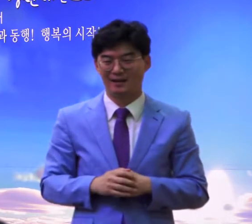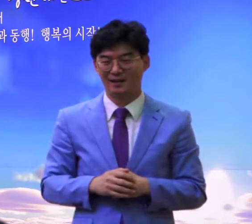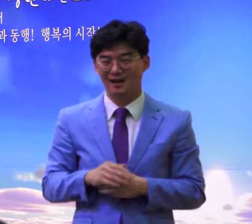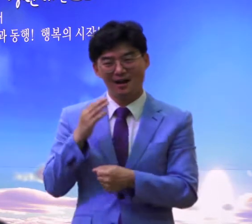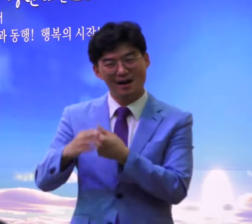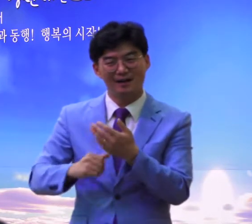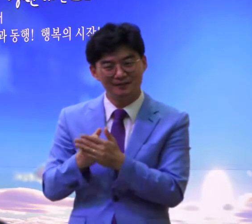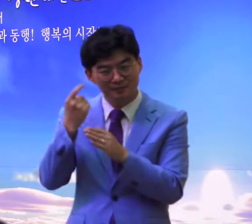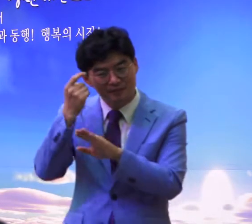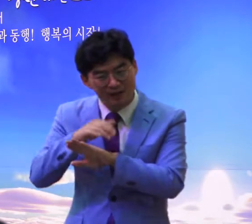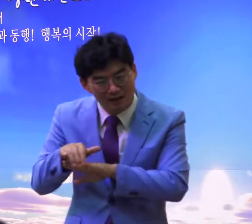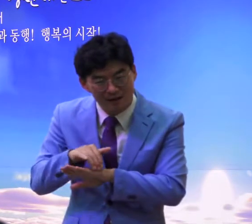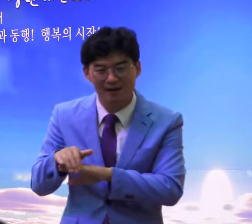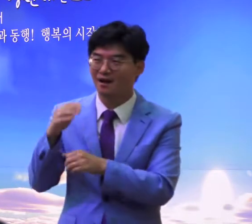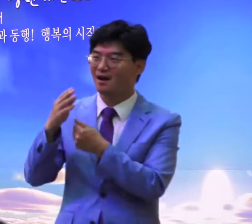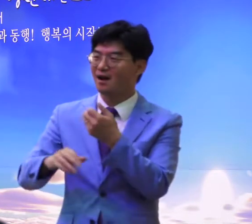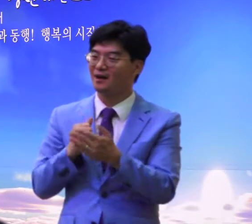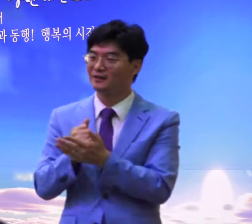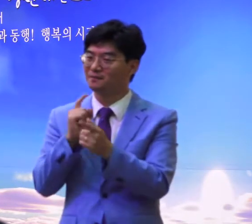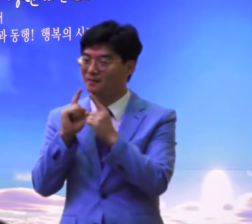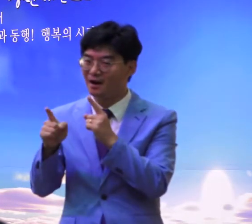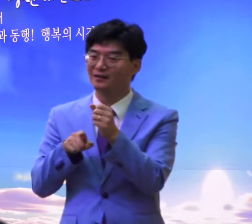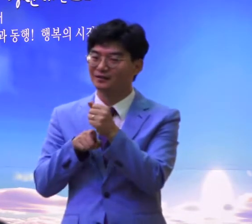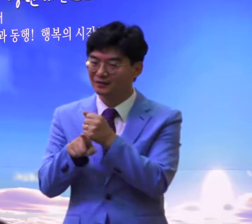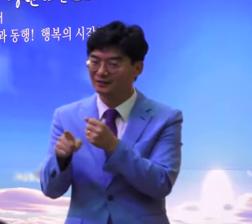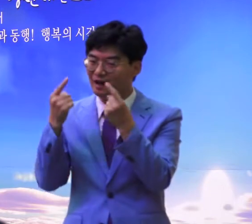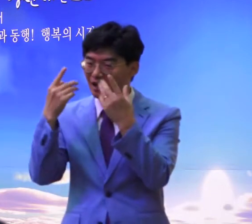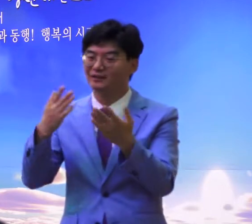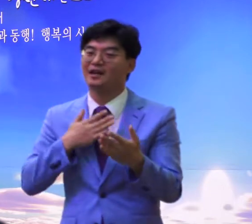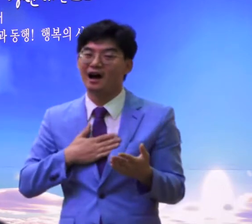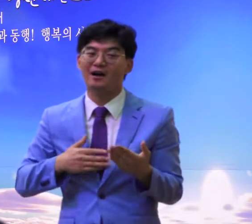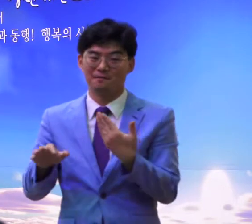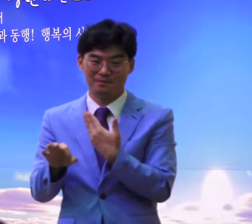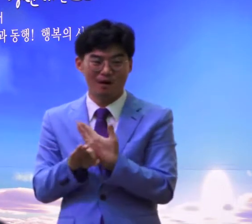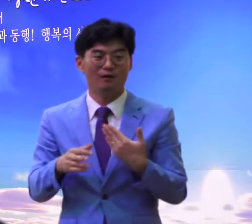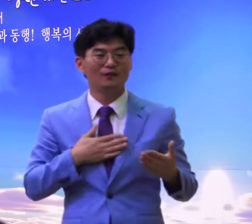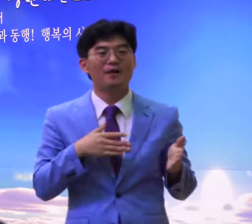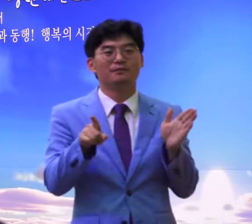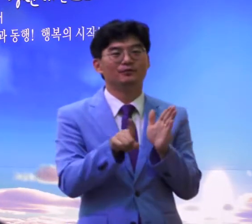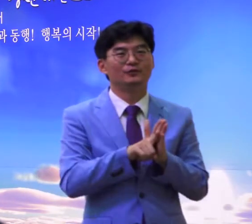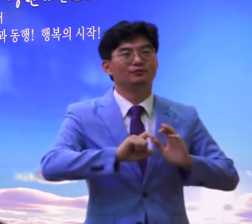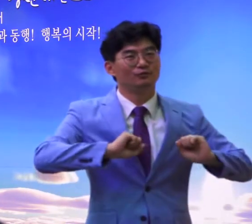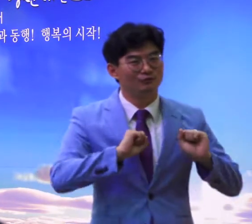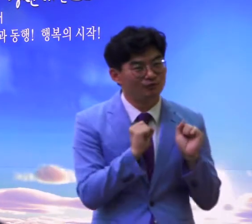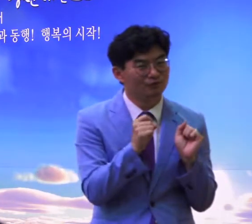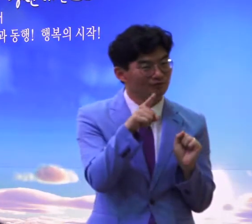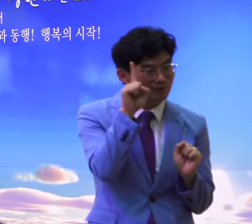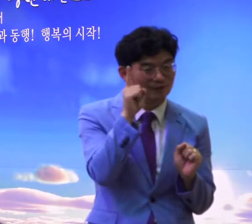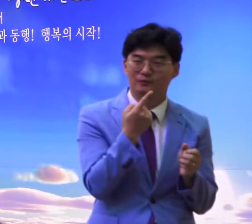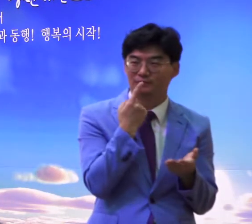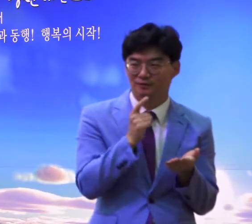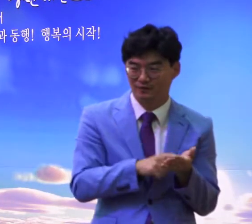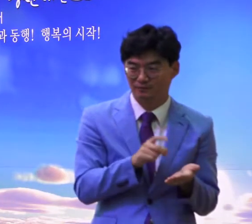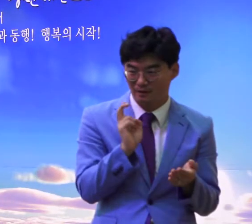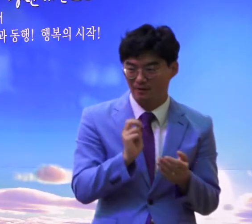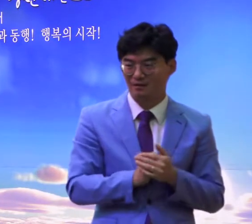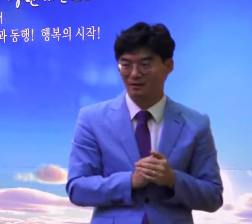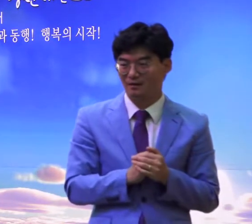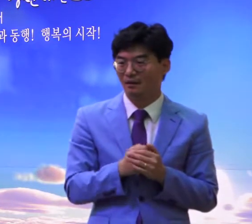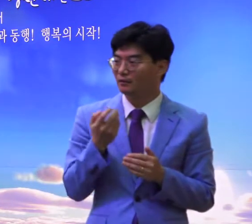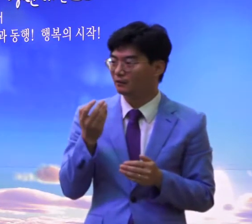얼마나 좋을까. 하나님 계획을 알면 믿음이 흔들리지 않을 텐데, 조금 더 흔들리지 않을 것 같은데 하는